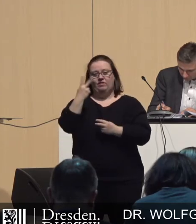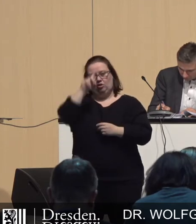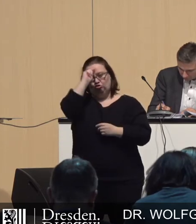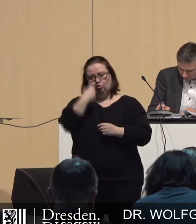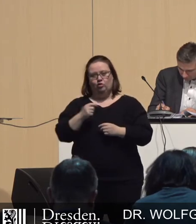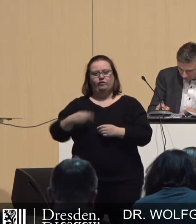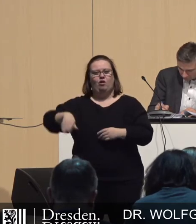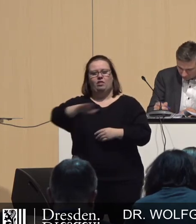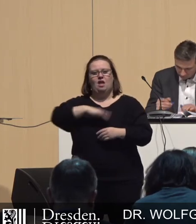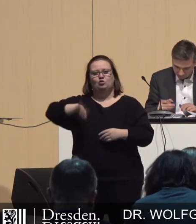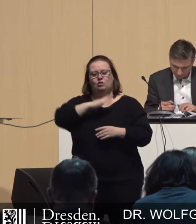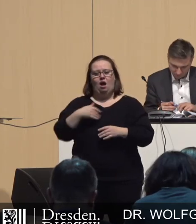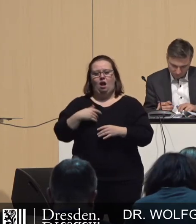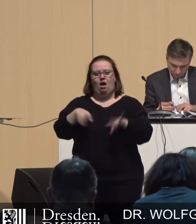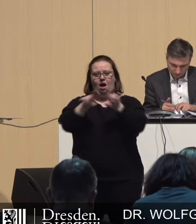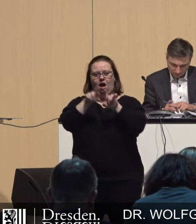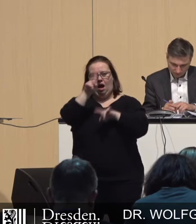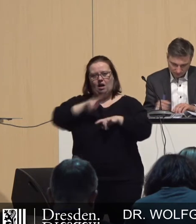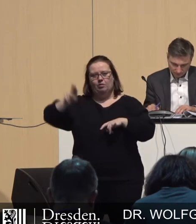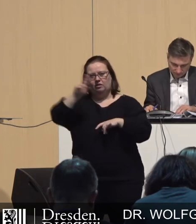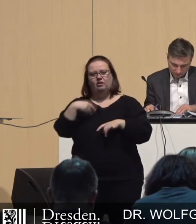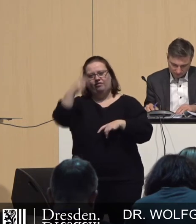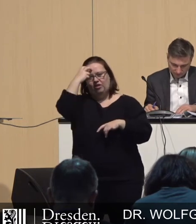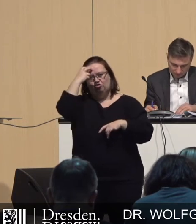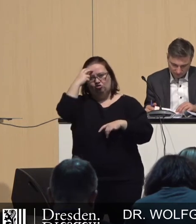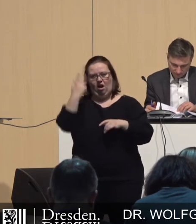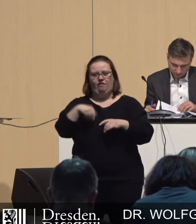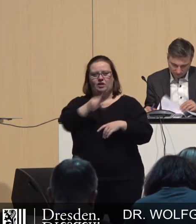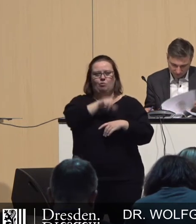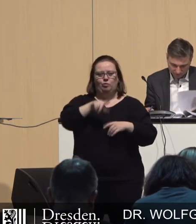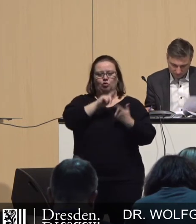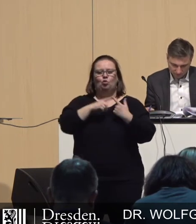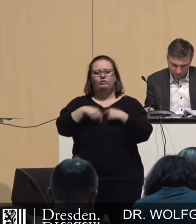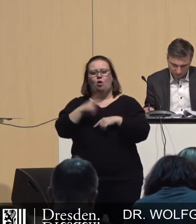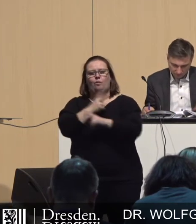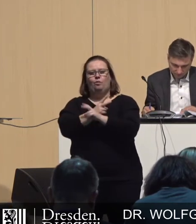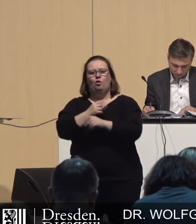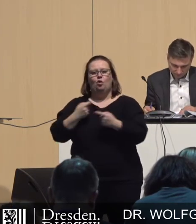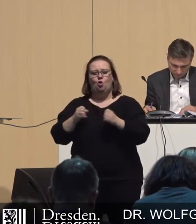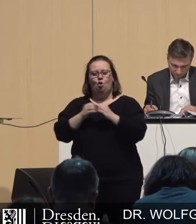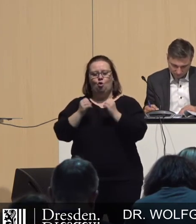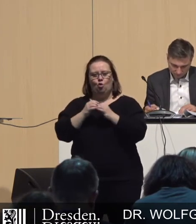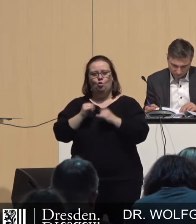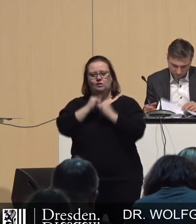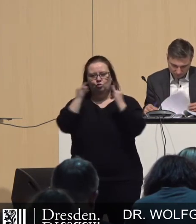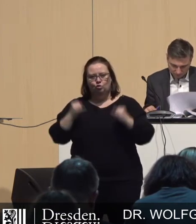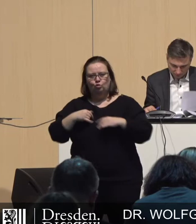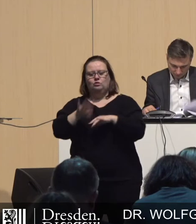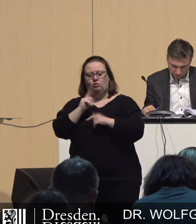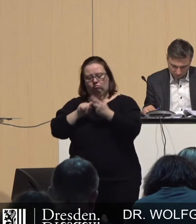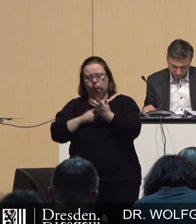der Nationalen Akademie der Wissenschaften Leopoldina und von Öko-Institut, Wuppertal-Institut und Prognos